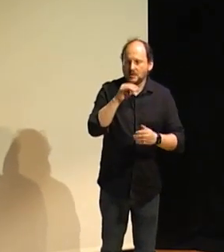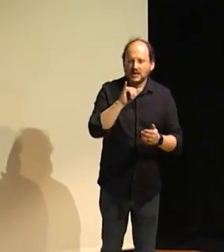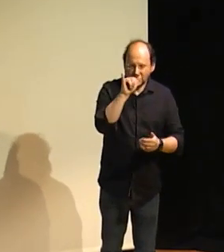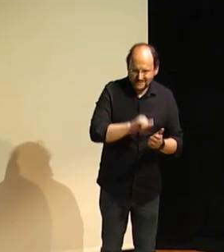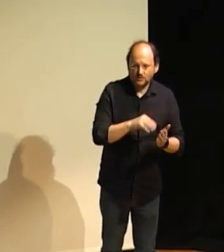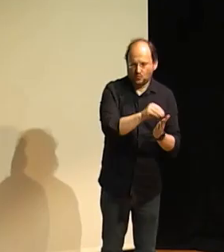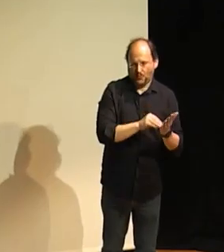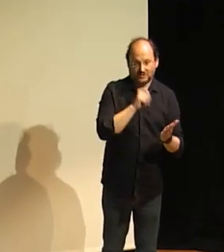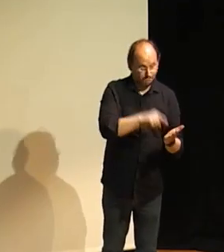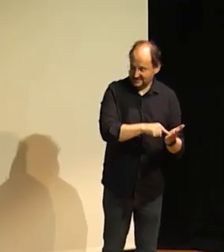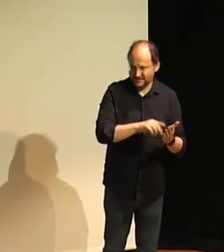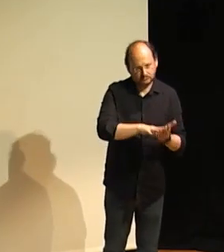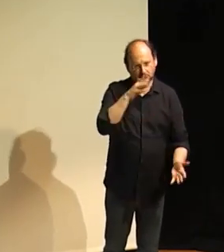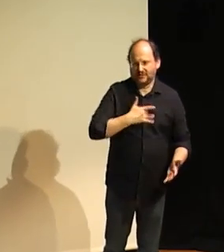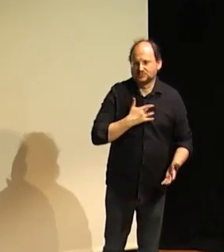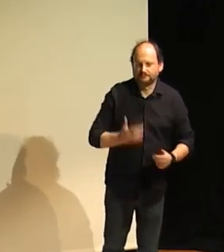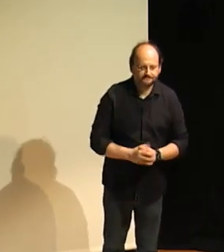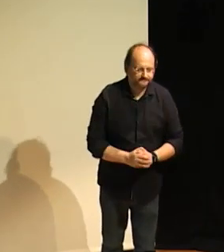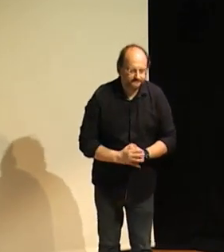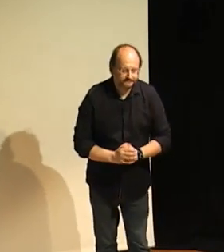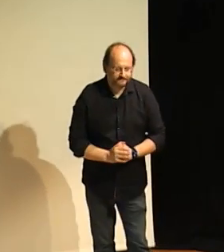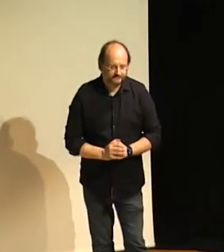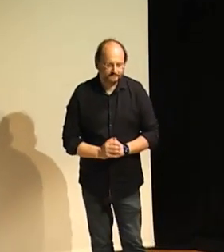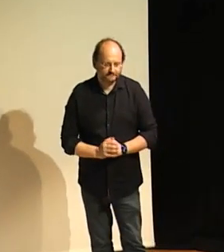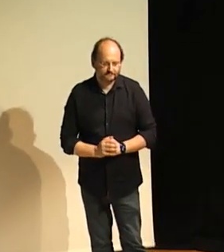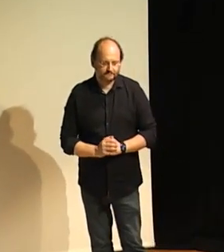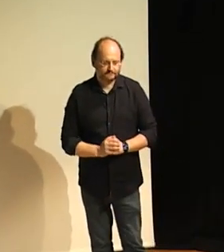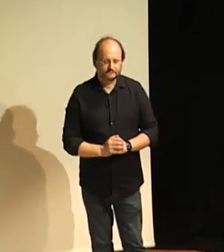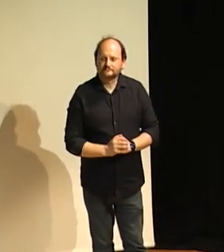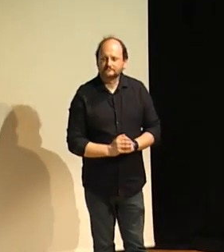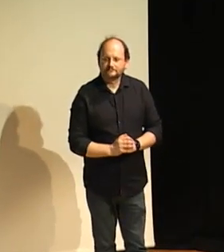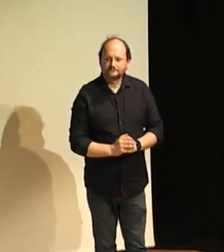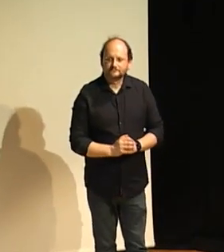questions anthropologiques. Et donc, je vous conseille plutôt les livres de Yves de Laporte.